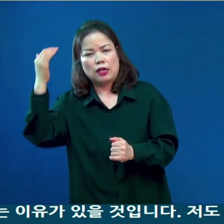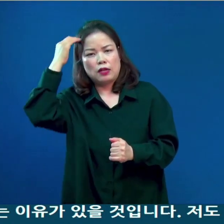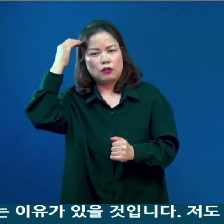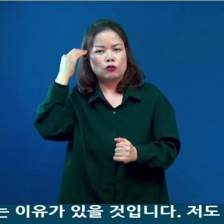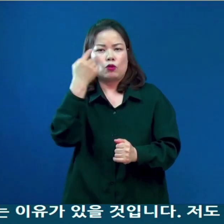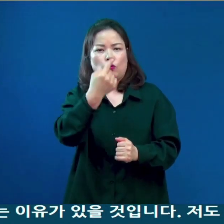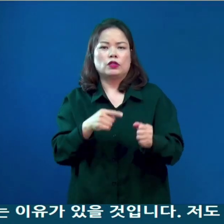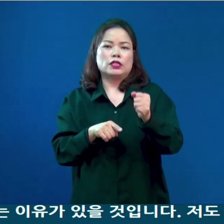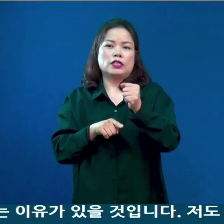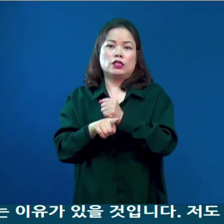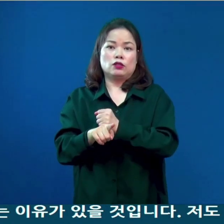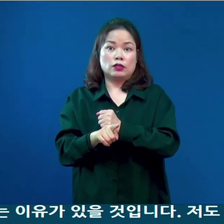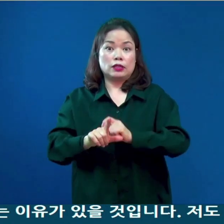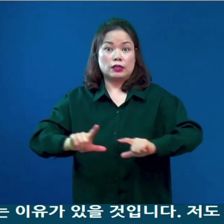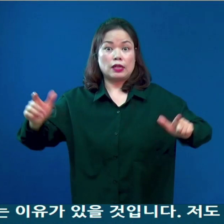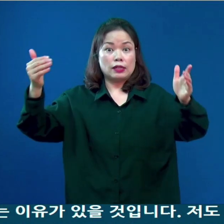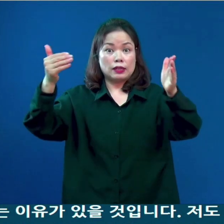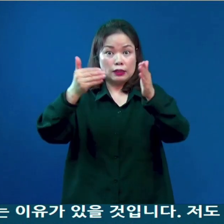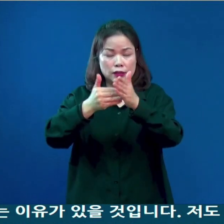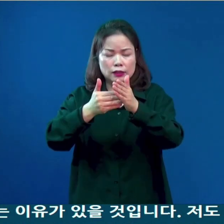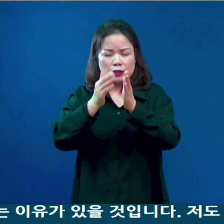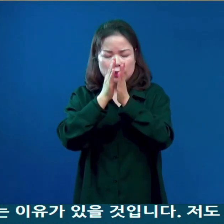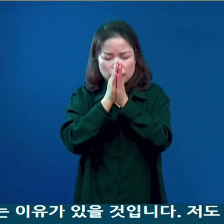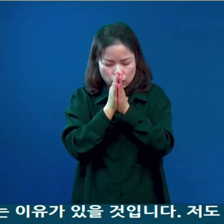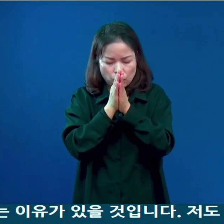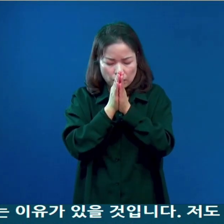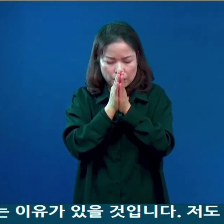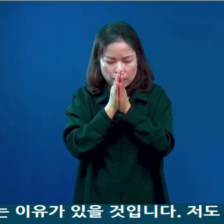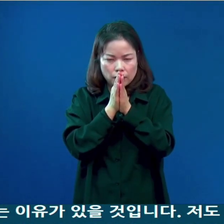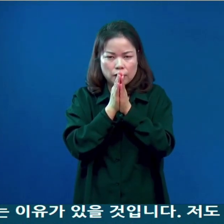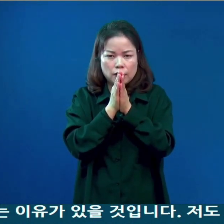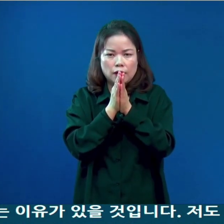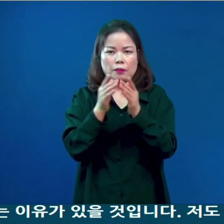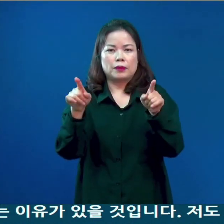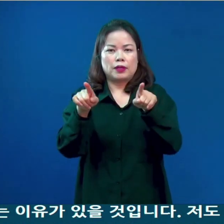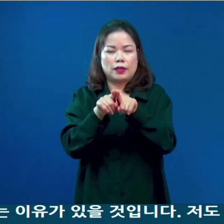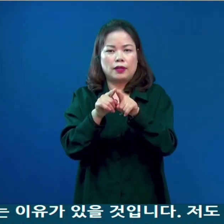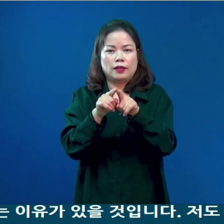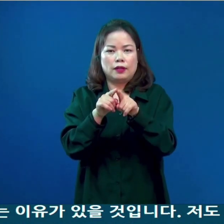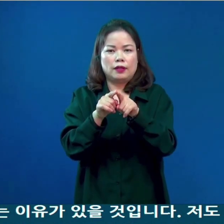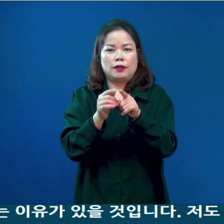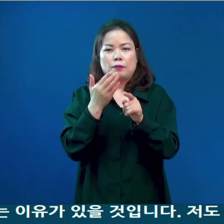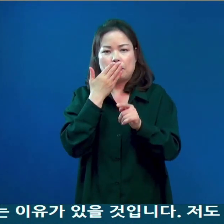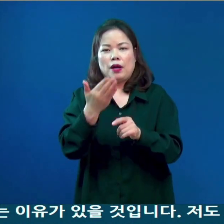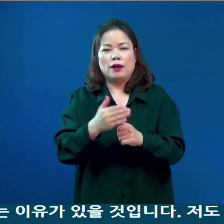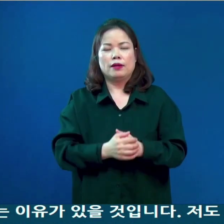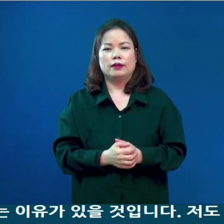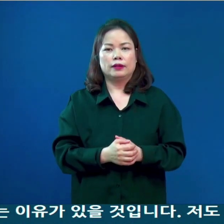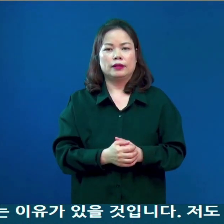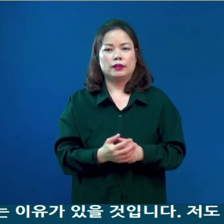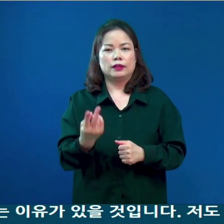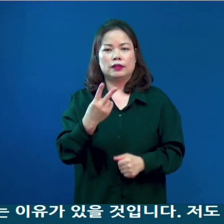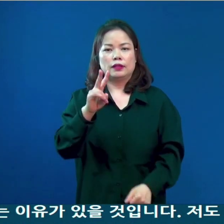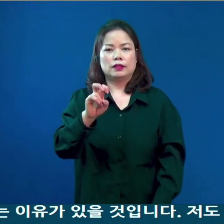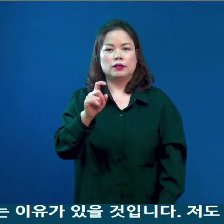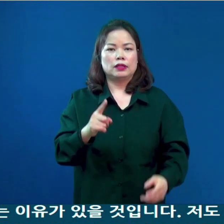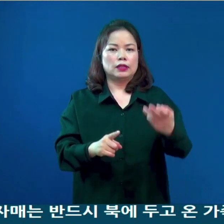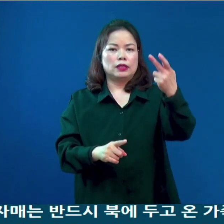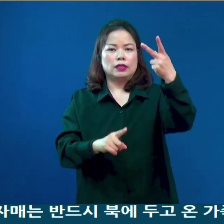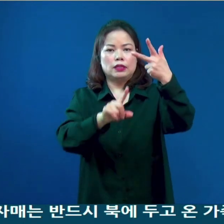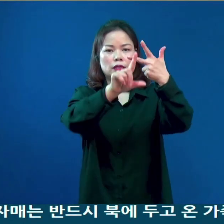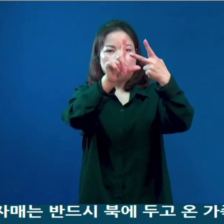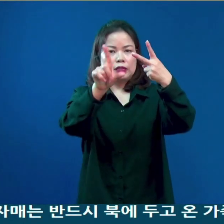이유입니다. 그날까지 함께 기도하며 걸어가십시다. 2021년 2월